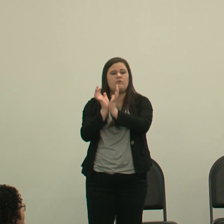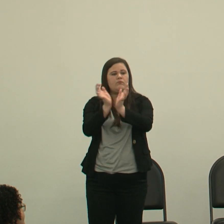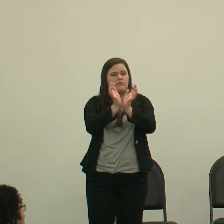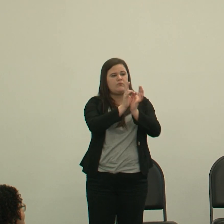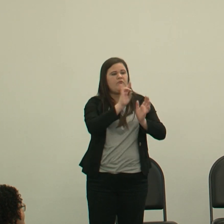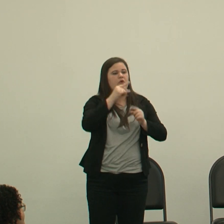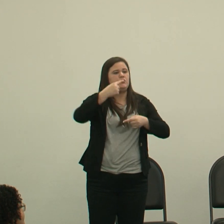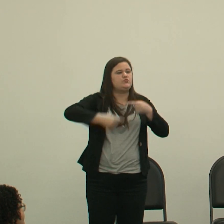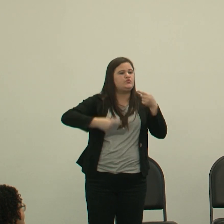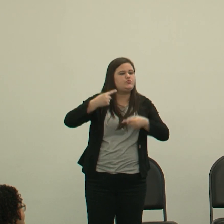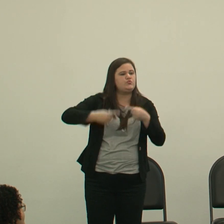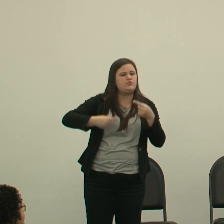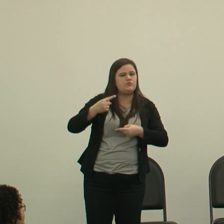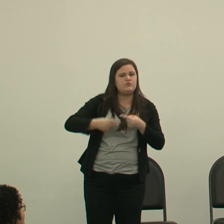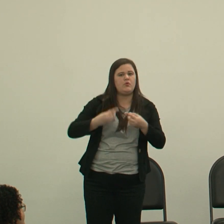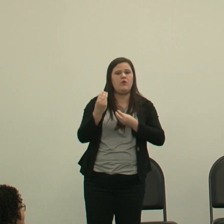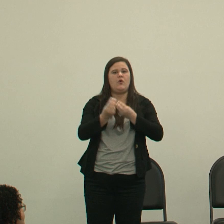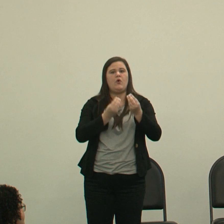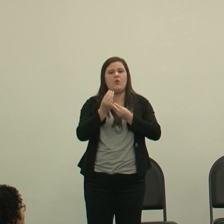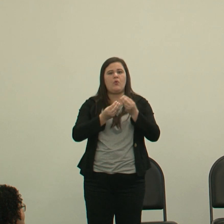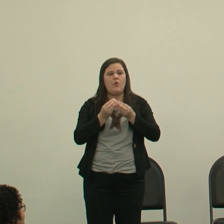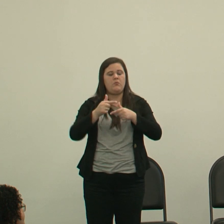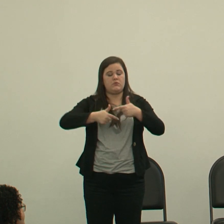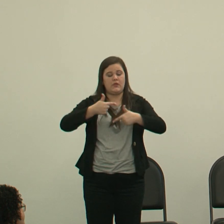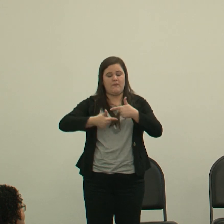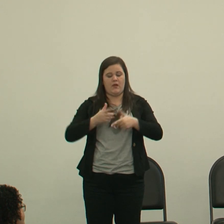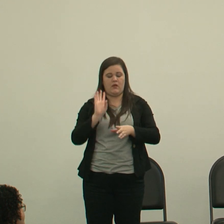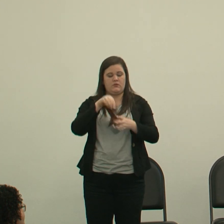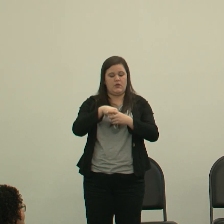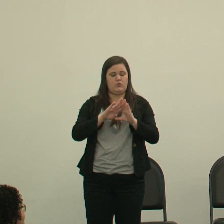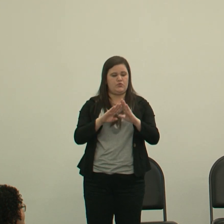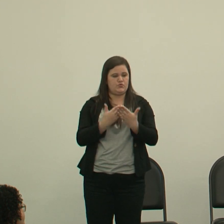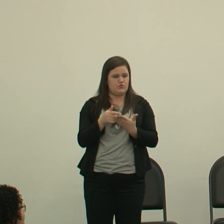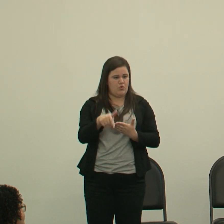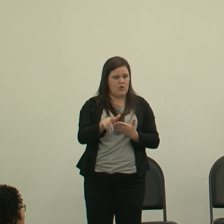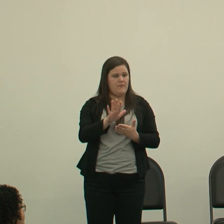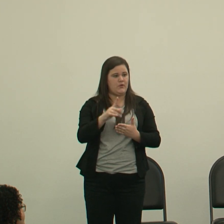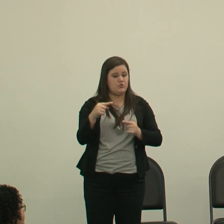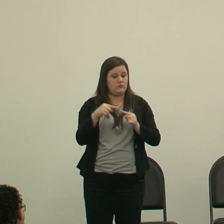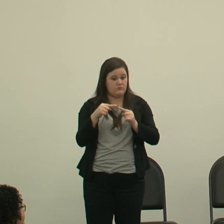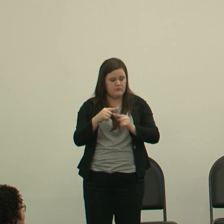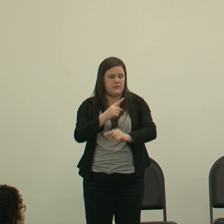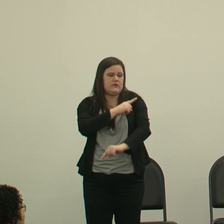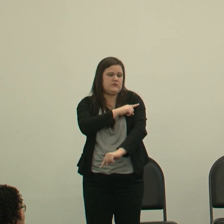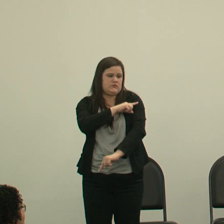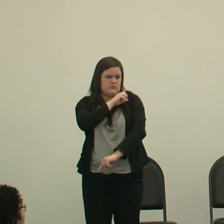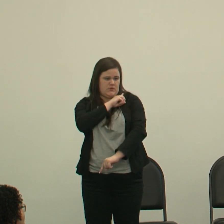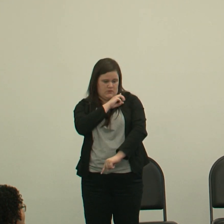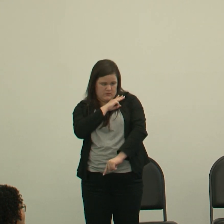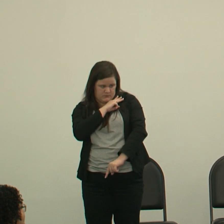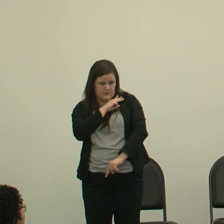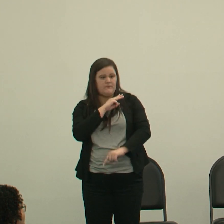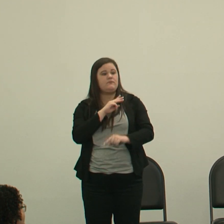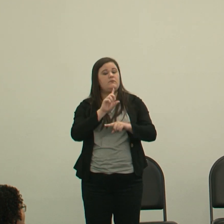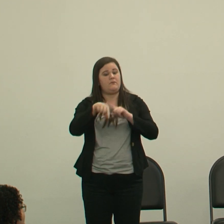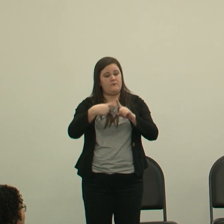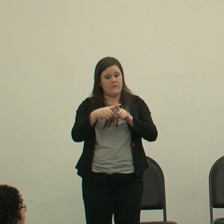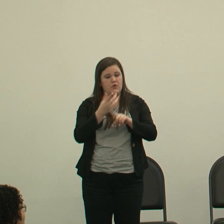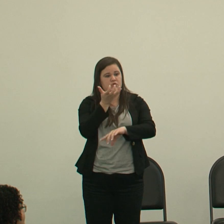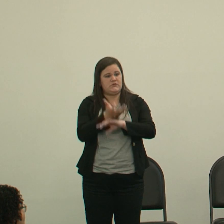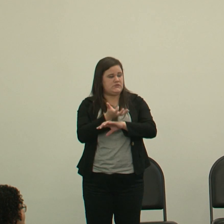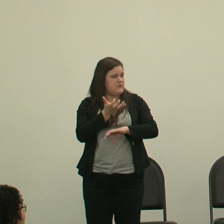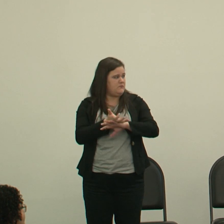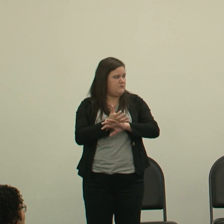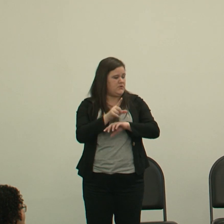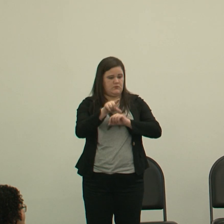ali seria trabalhado naquela escola que a gente está apontando, mas na série que vocês decidirem, na disciplina que vocês... Porque isso não